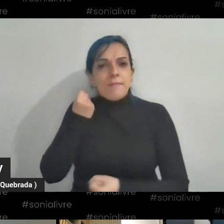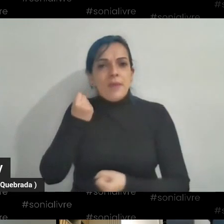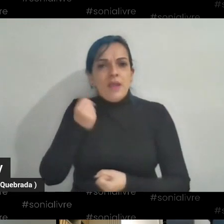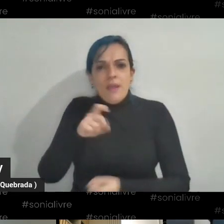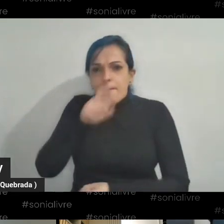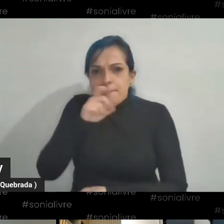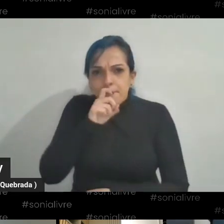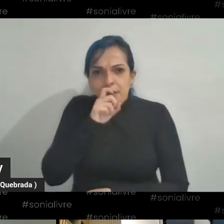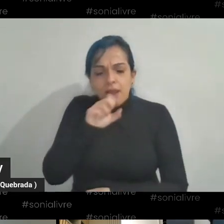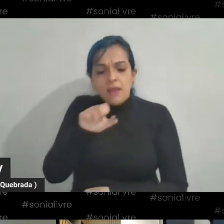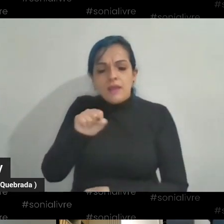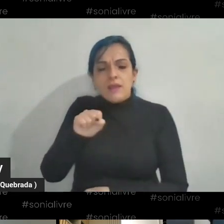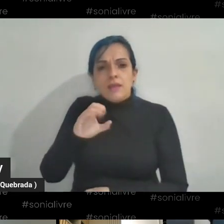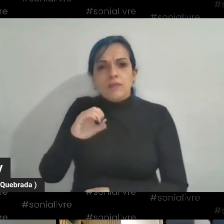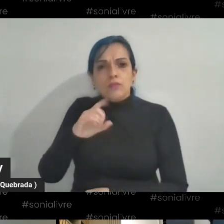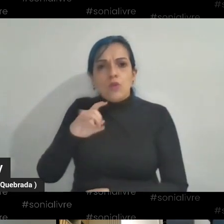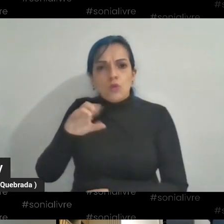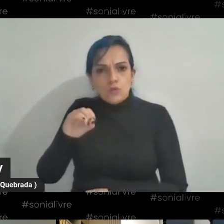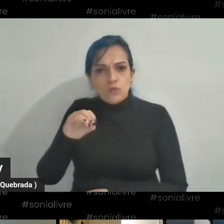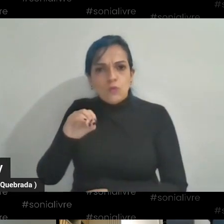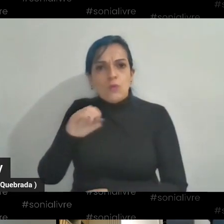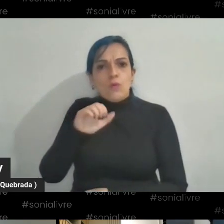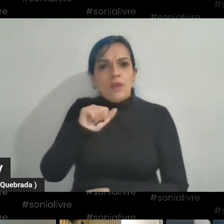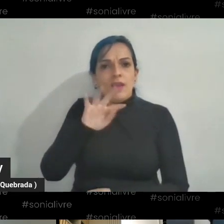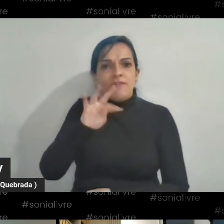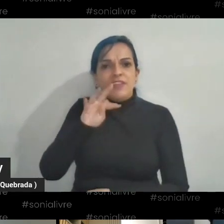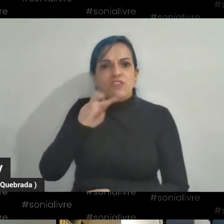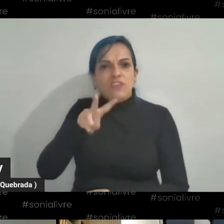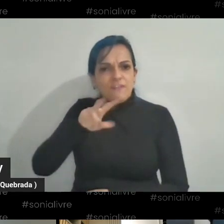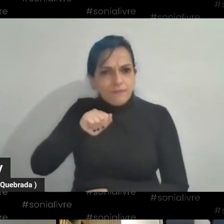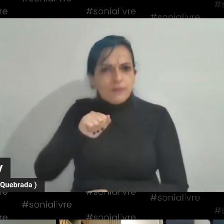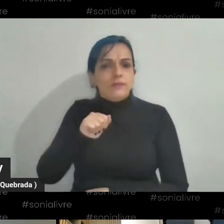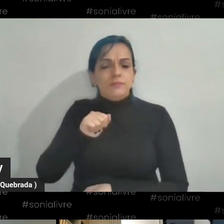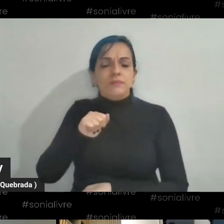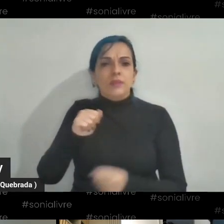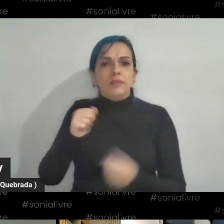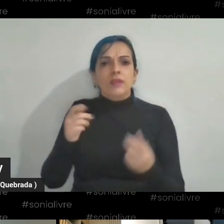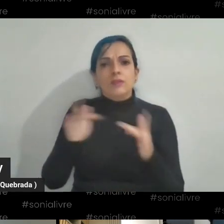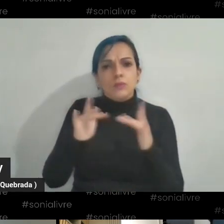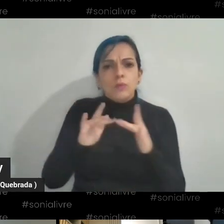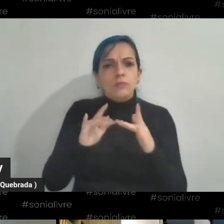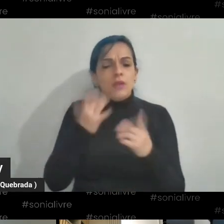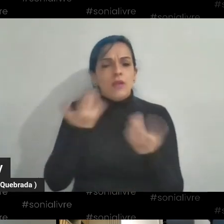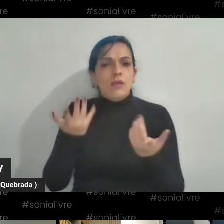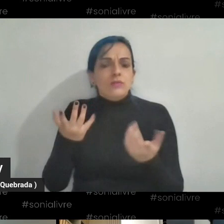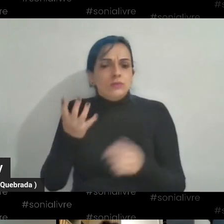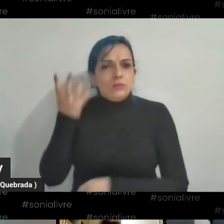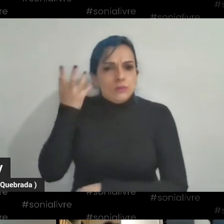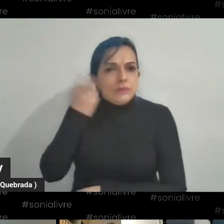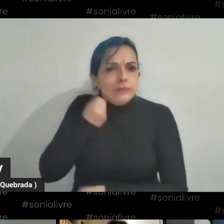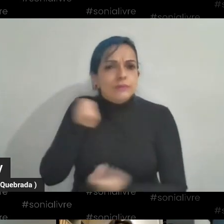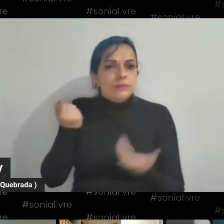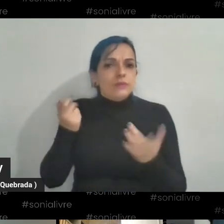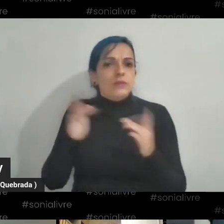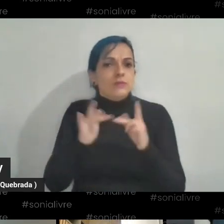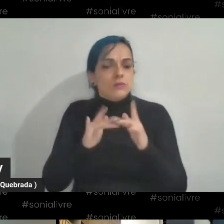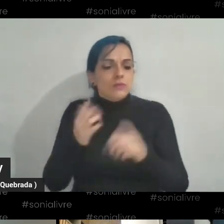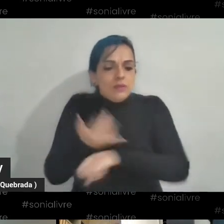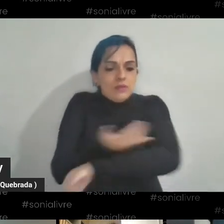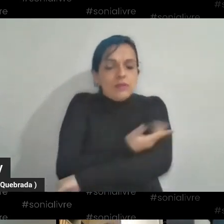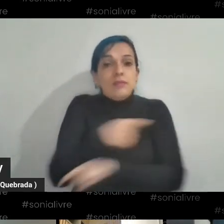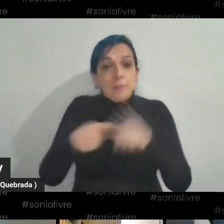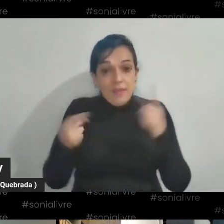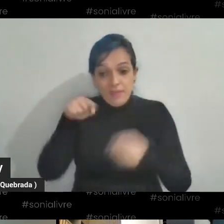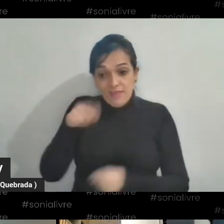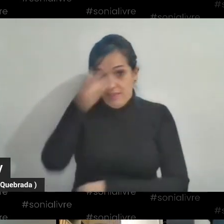afetiva de pessoas que estão praticando, sendo investigadas ou julgadas pela prática de crime contra